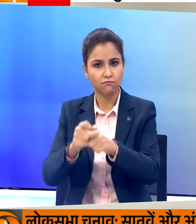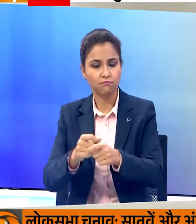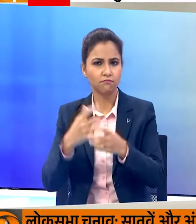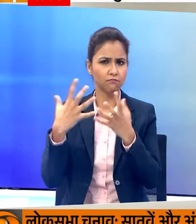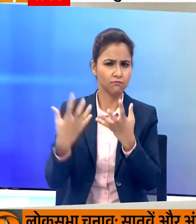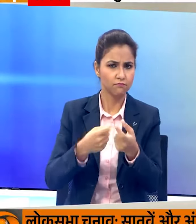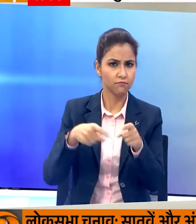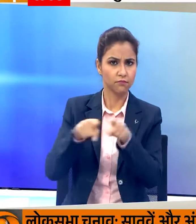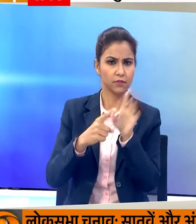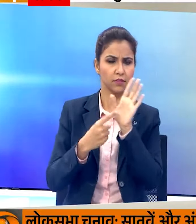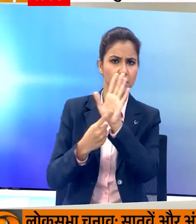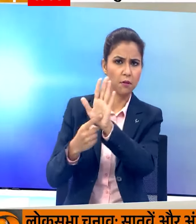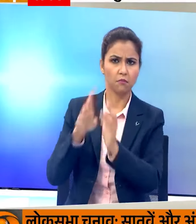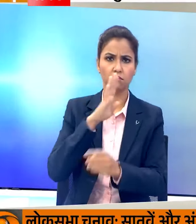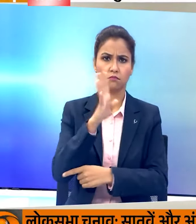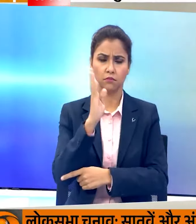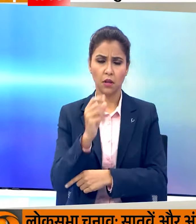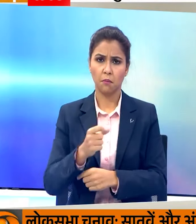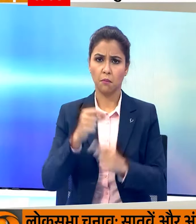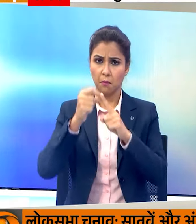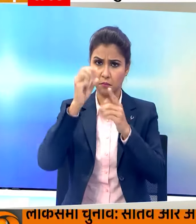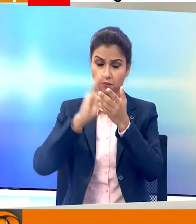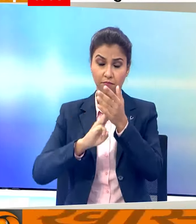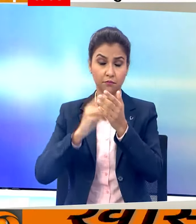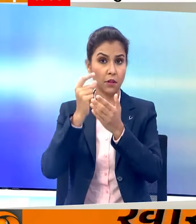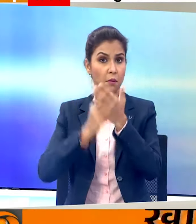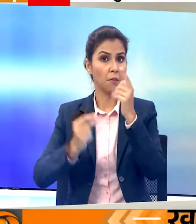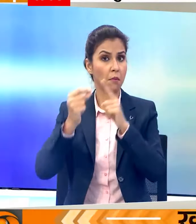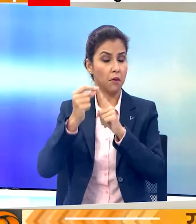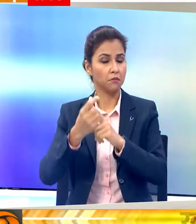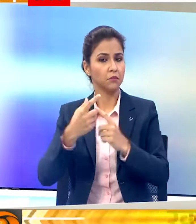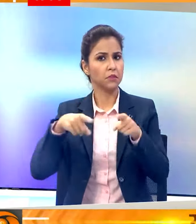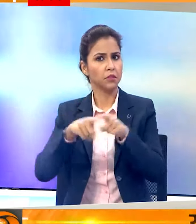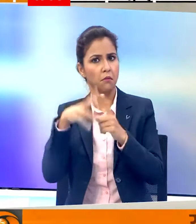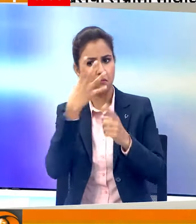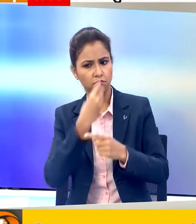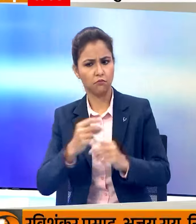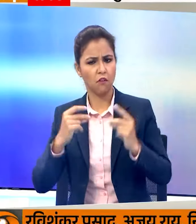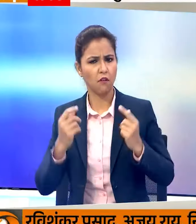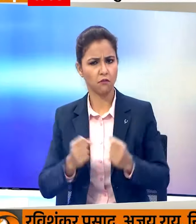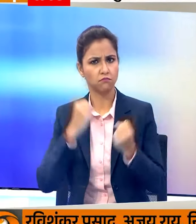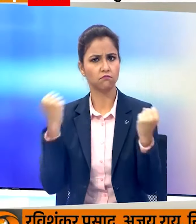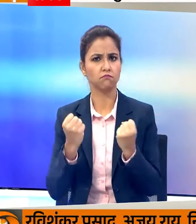प्रयास करेंगे मायावती लगातार चुनाव प्रचार को धार दे रही हैं